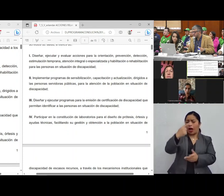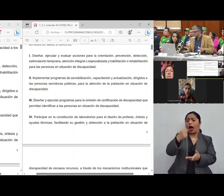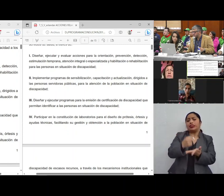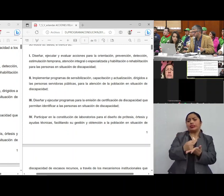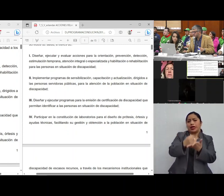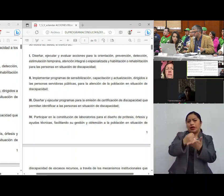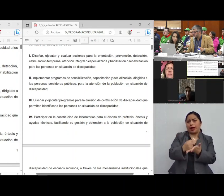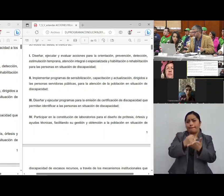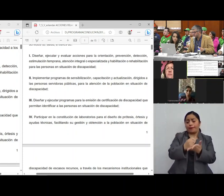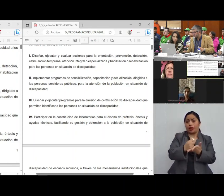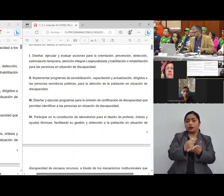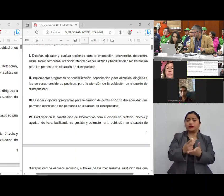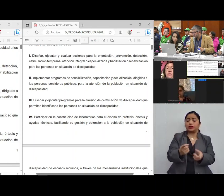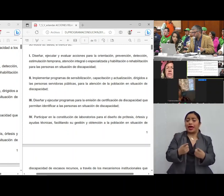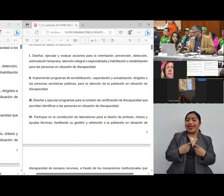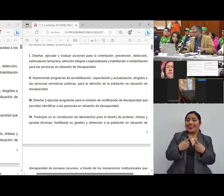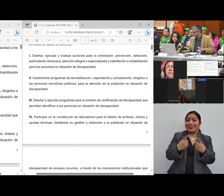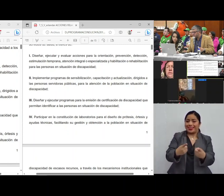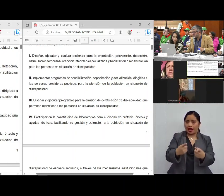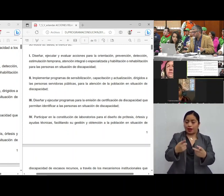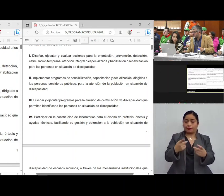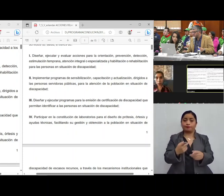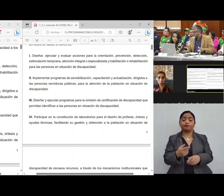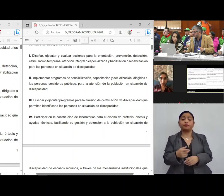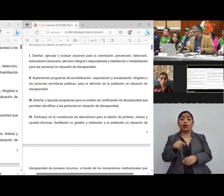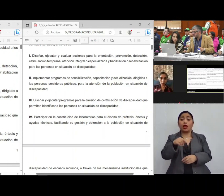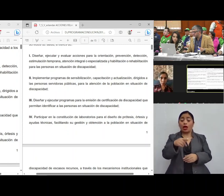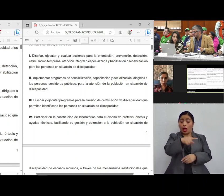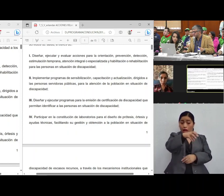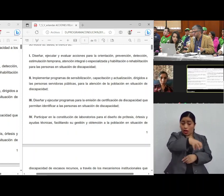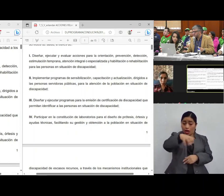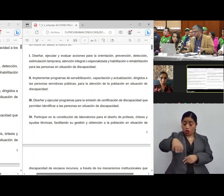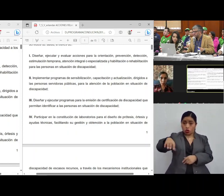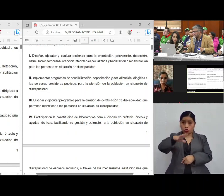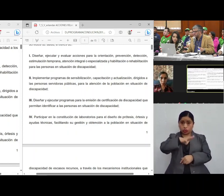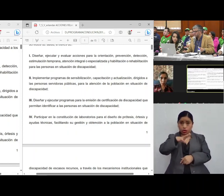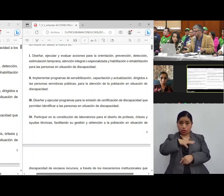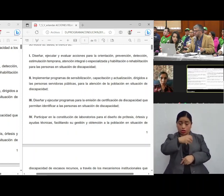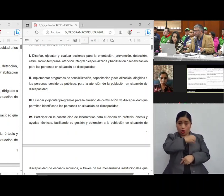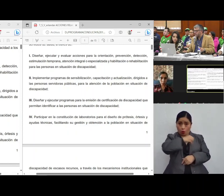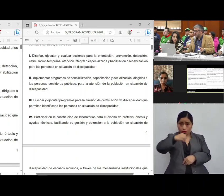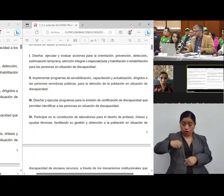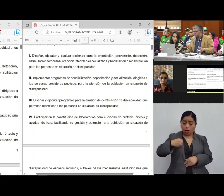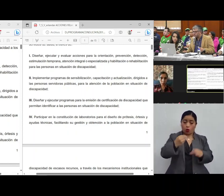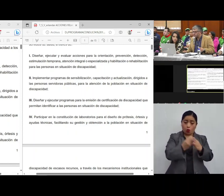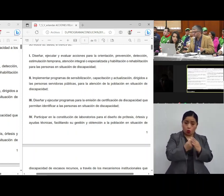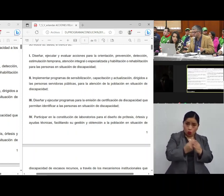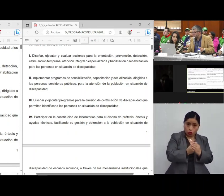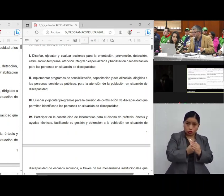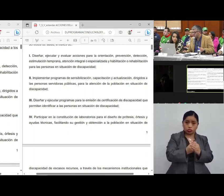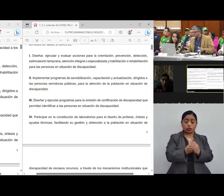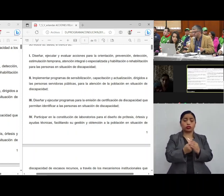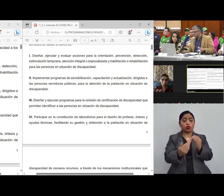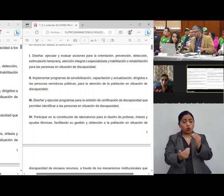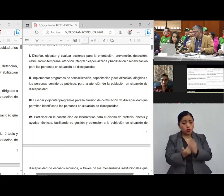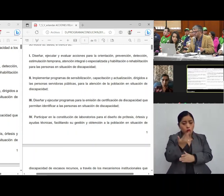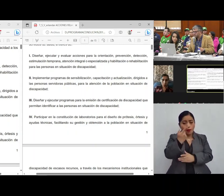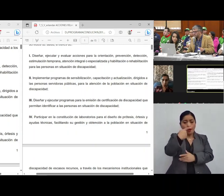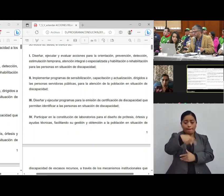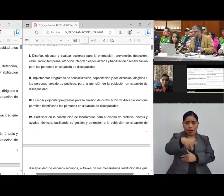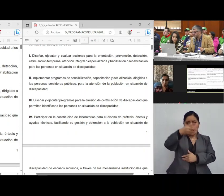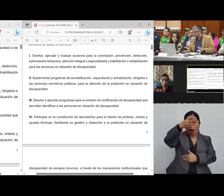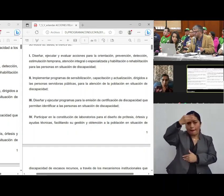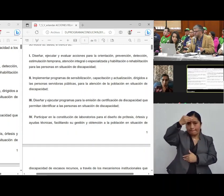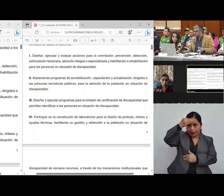personas con discapacidad. Implementar programas de sensibilización, capacitación y actualización dirigidos a las